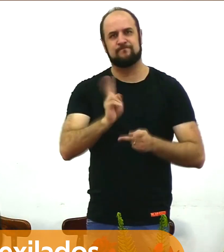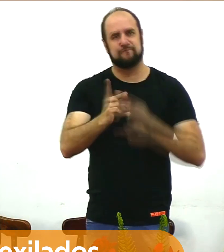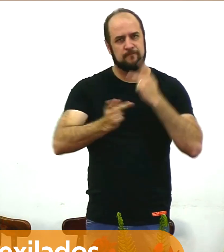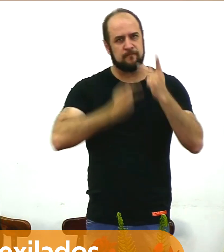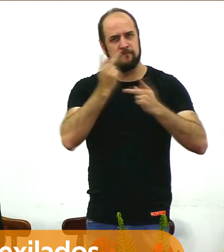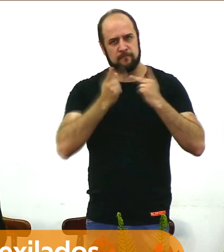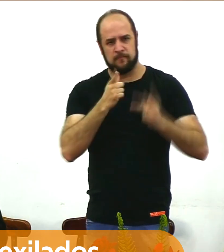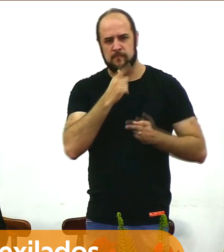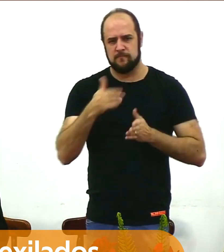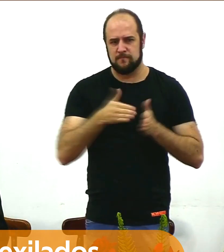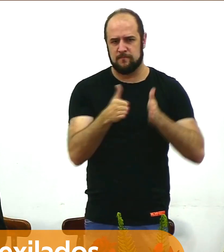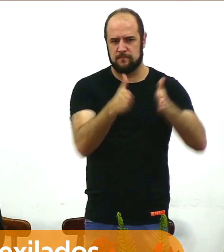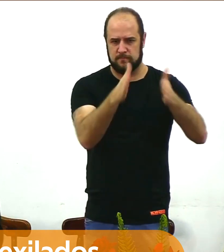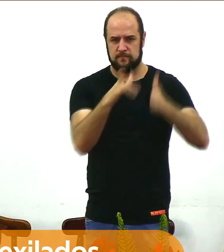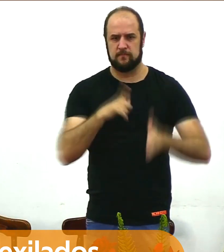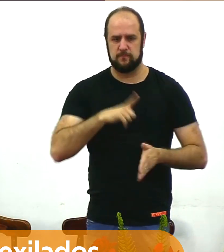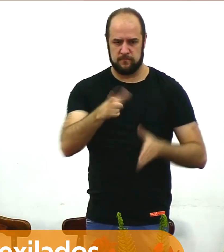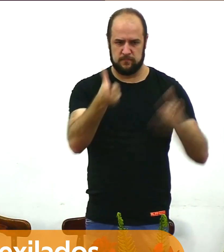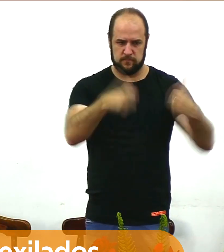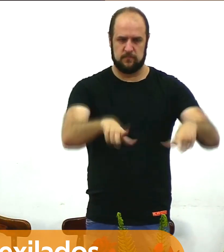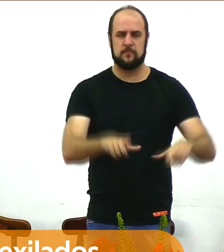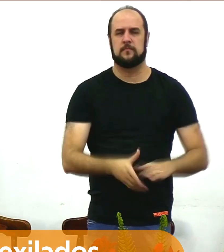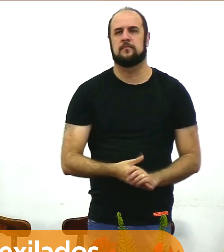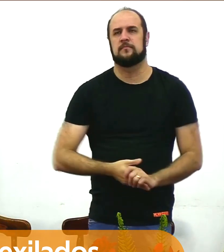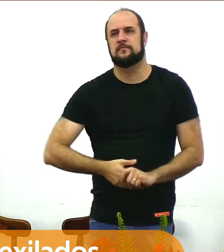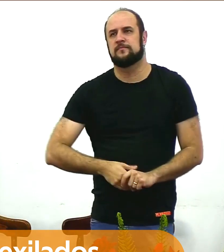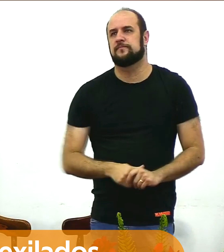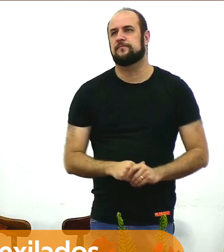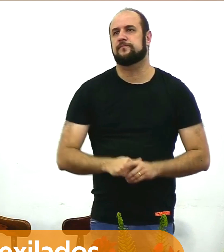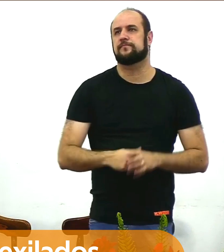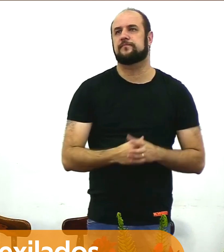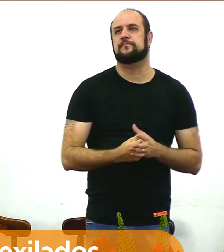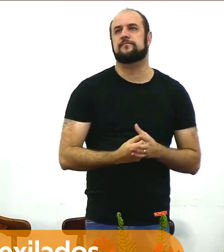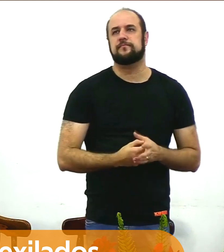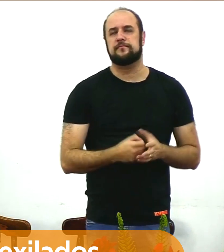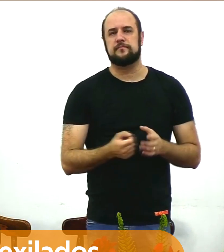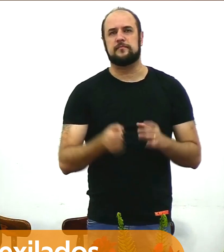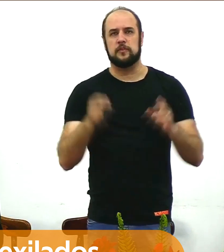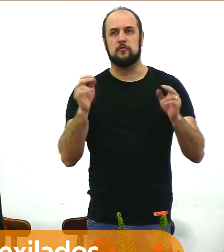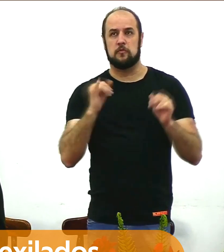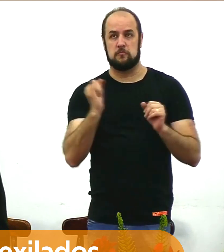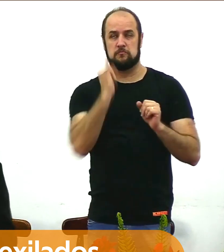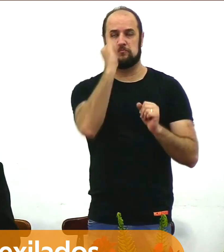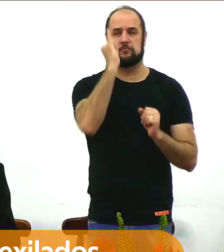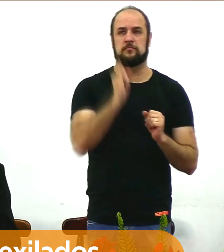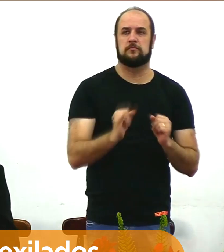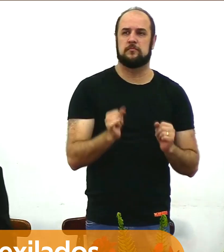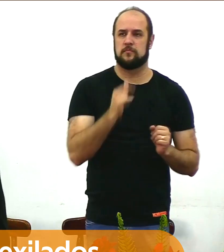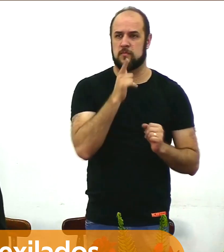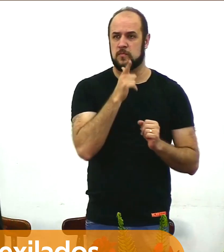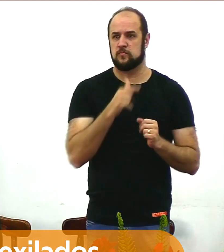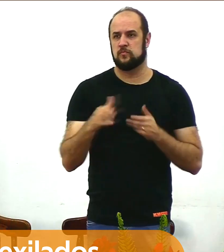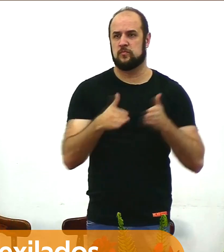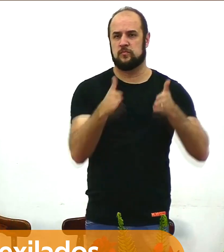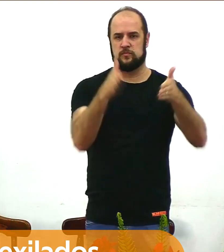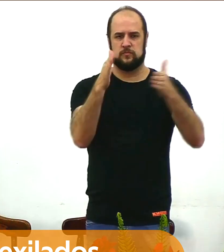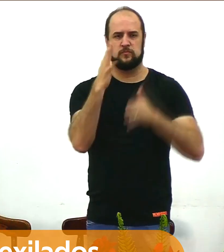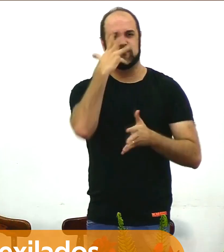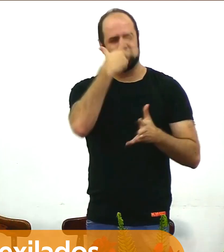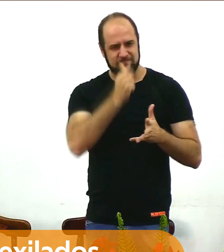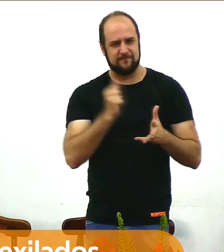de Sião, eles estão assentando-se e chorando às margens dos rios da Babilônia, que